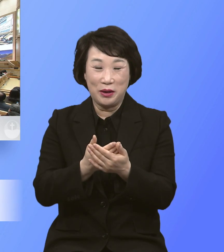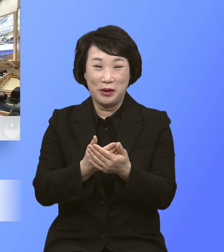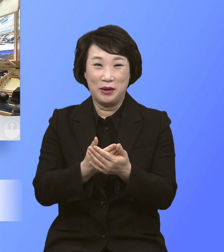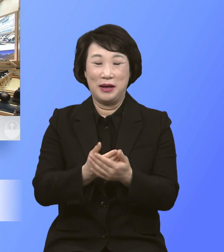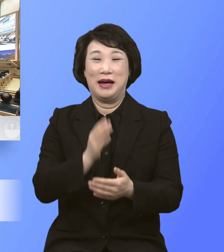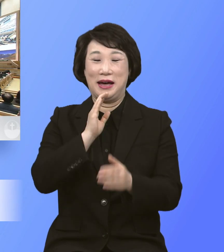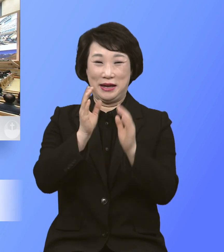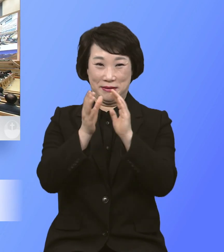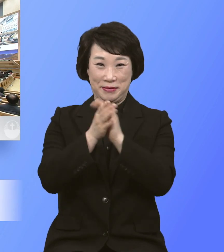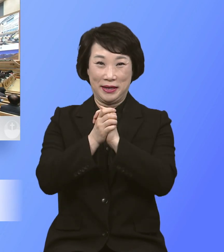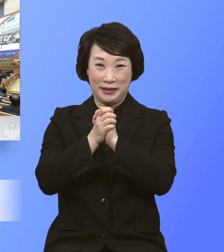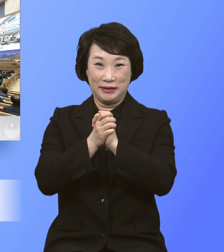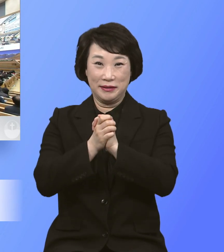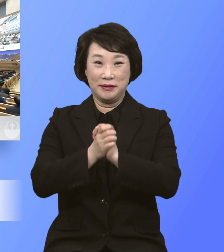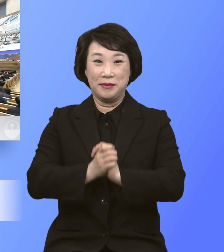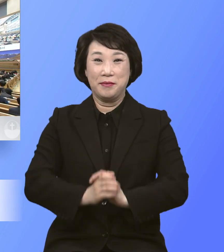하옵소서.